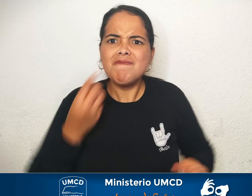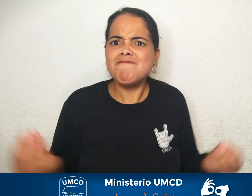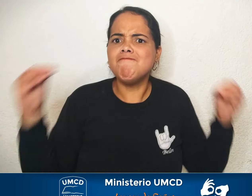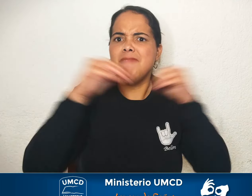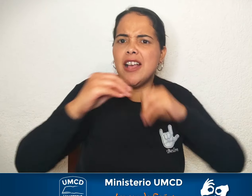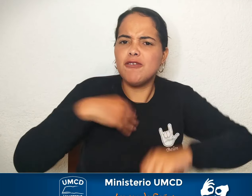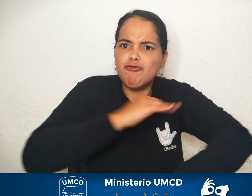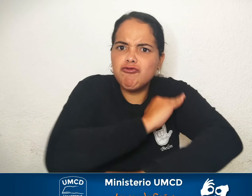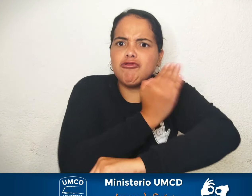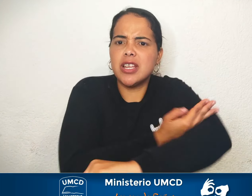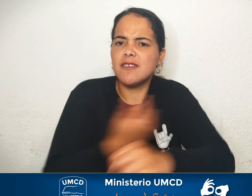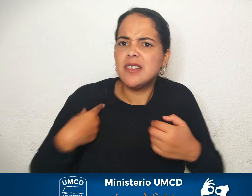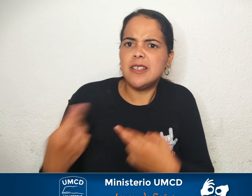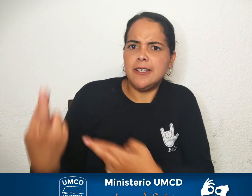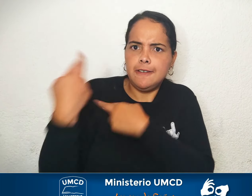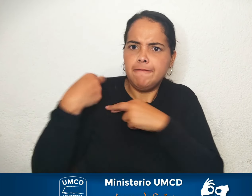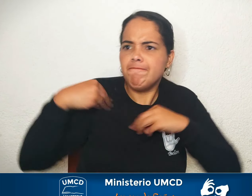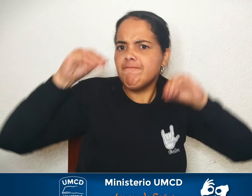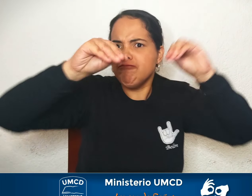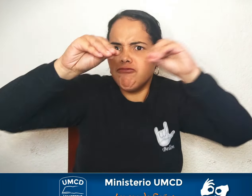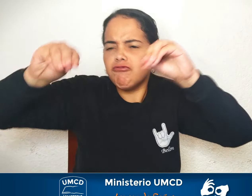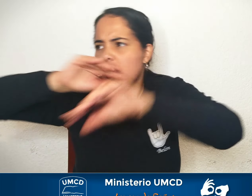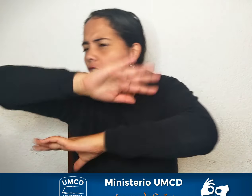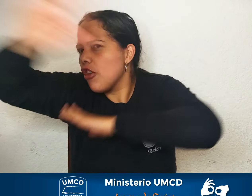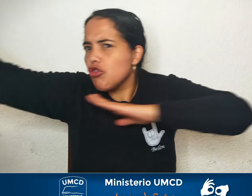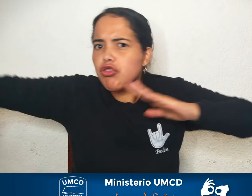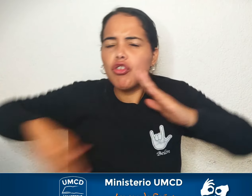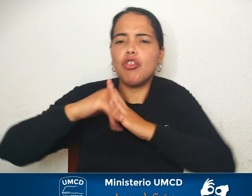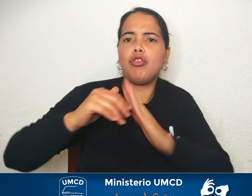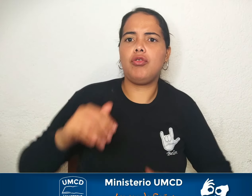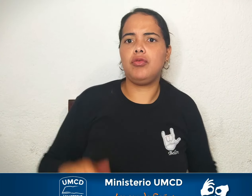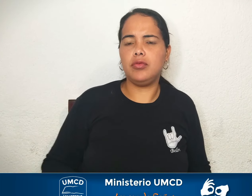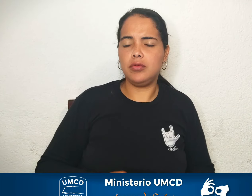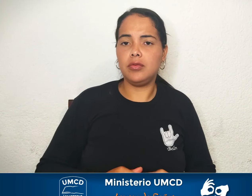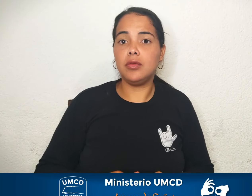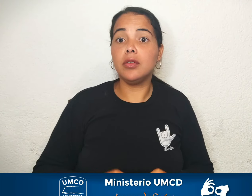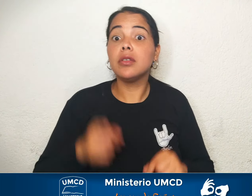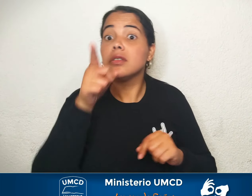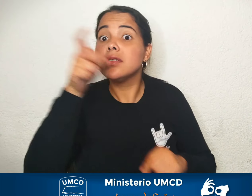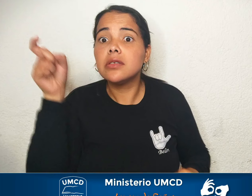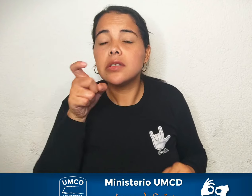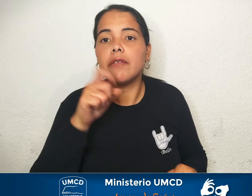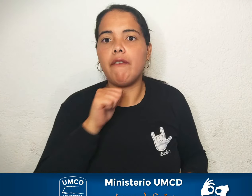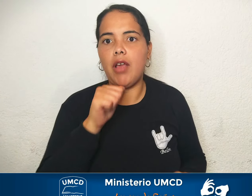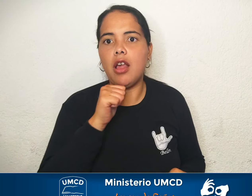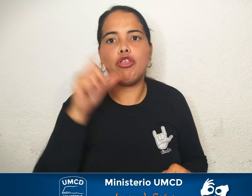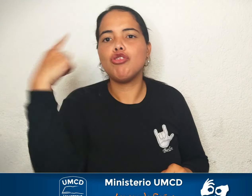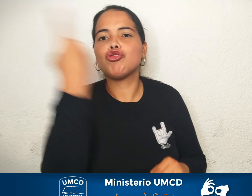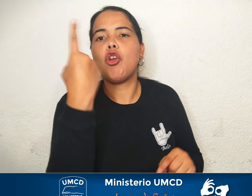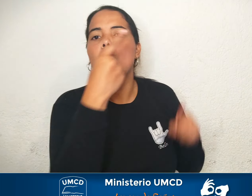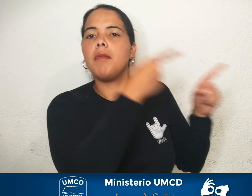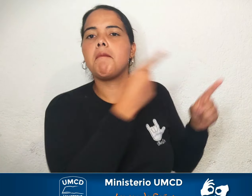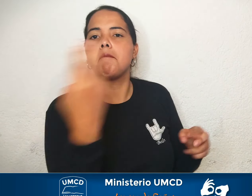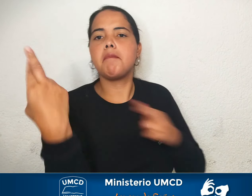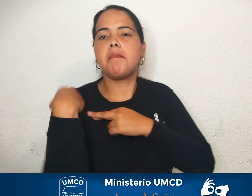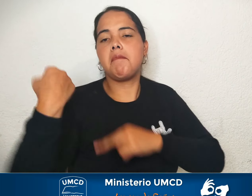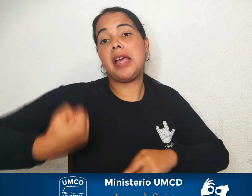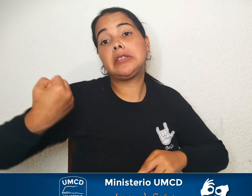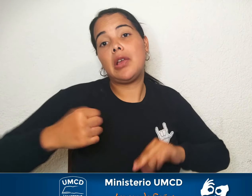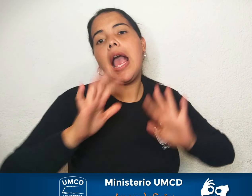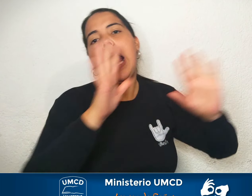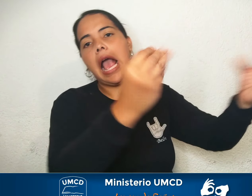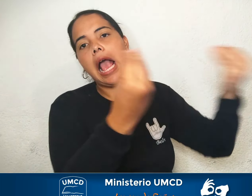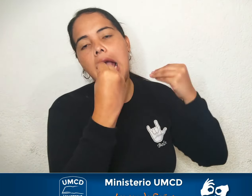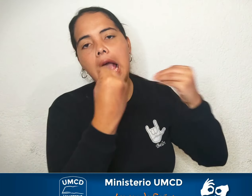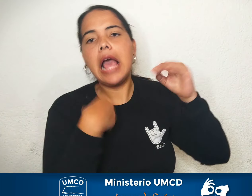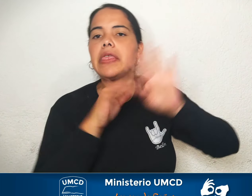poder para cambiarnos y Él tiene el poder y Él sabe cómo hacer las cosas. Algo que nosotros debemos recordar es esto.